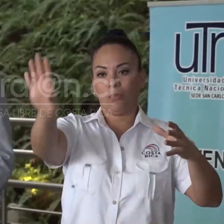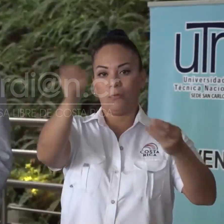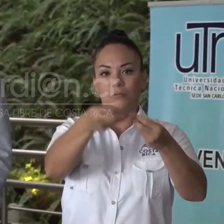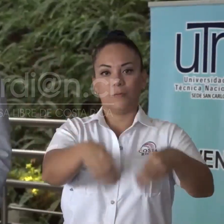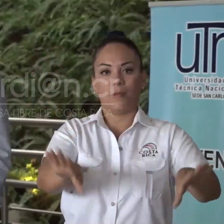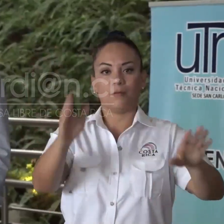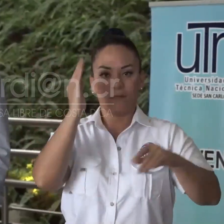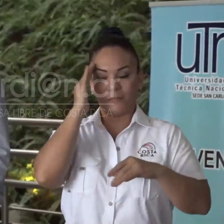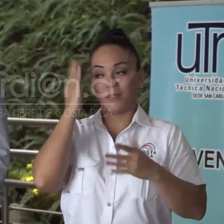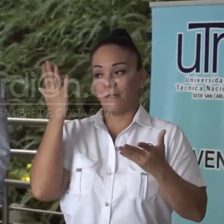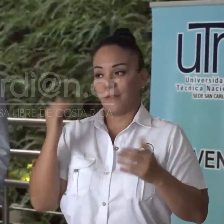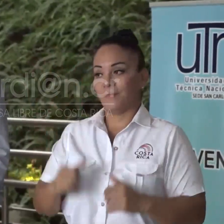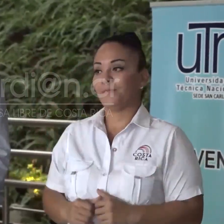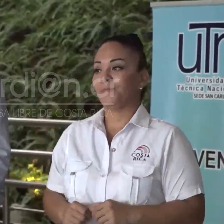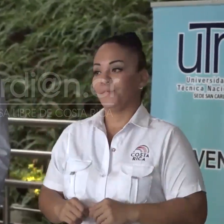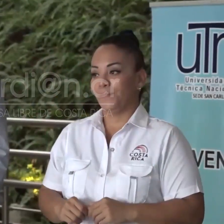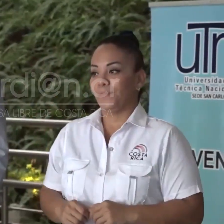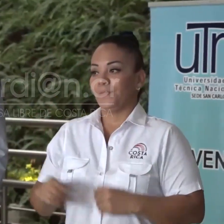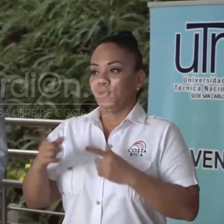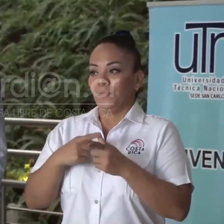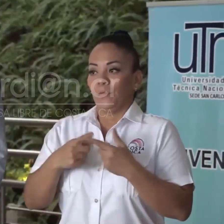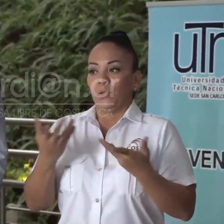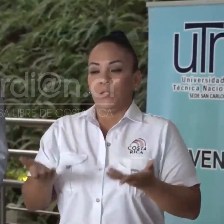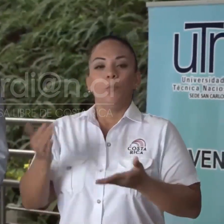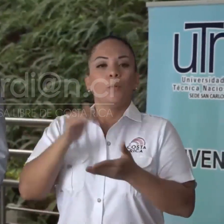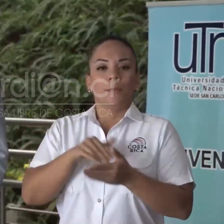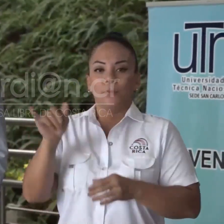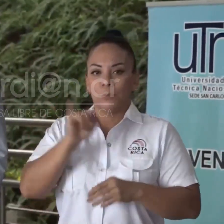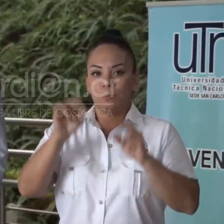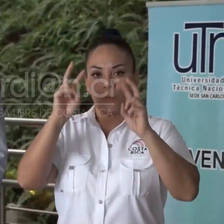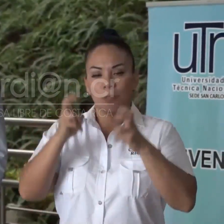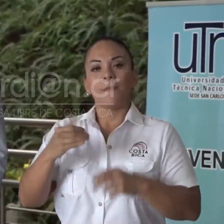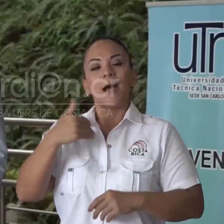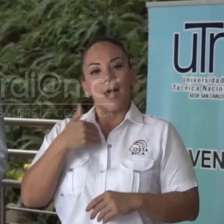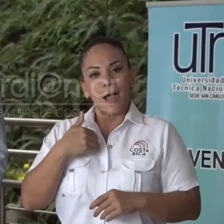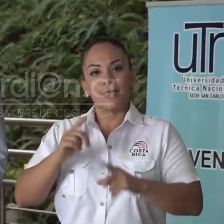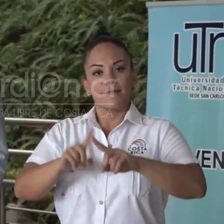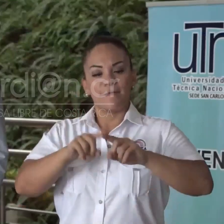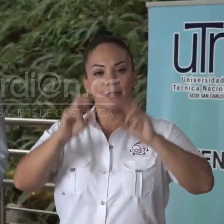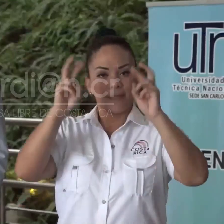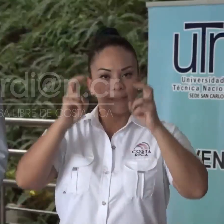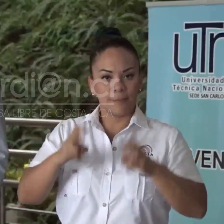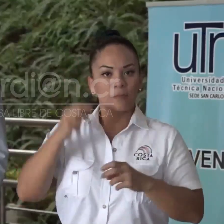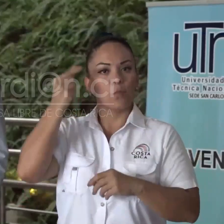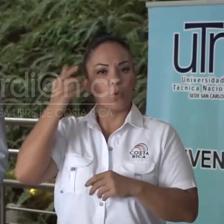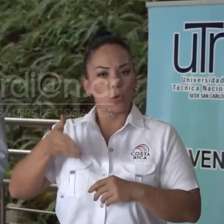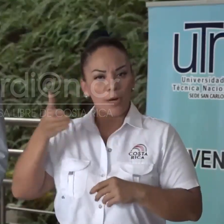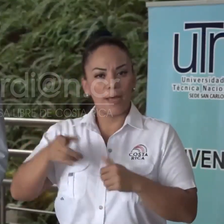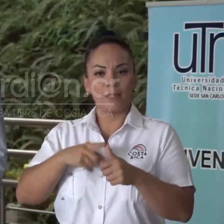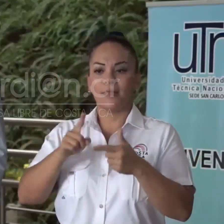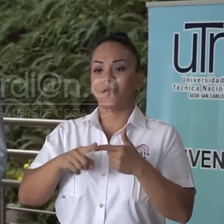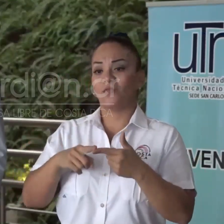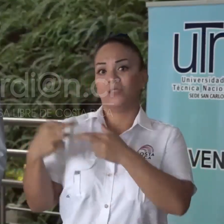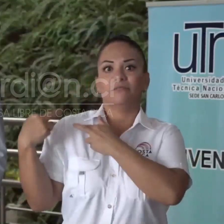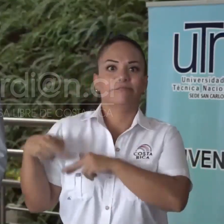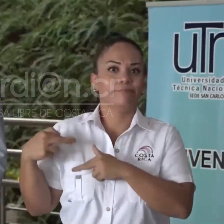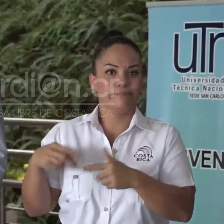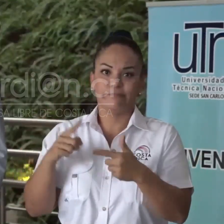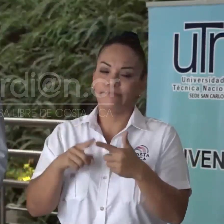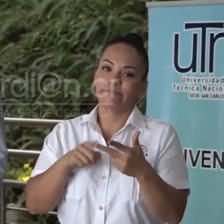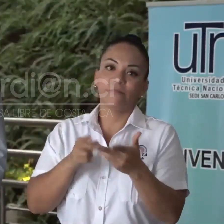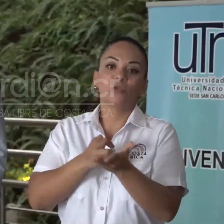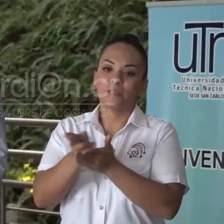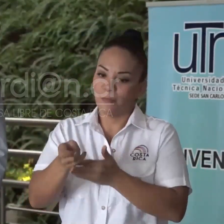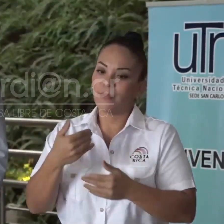cosas. Entonces, volvemos a lo mismo, hay temas burocráticos, temas de incompetencia y francamente